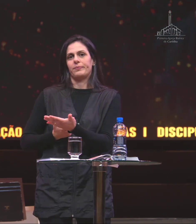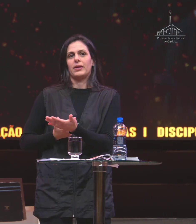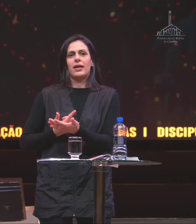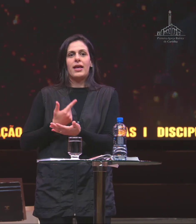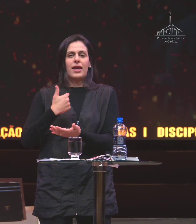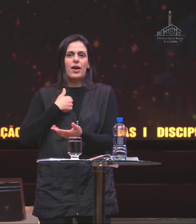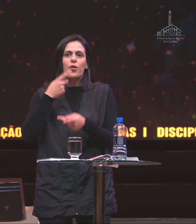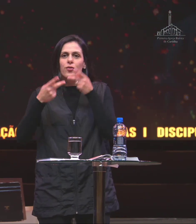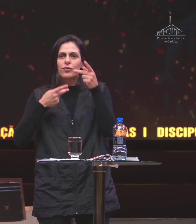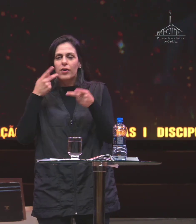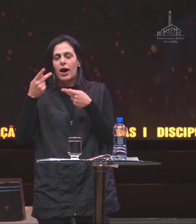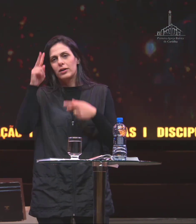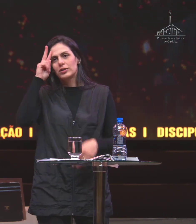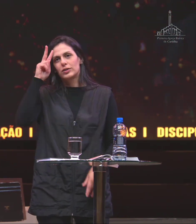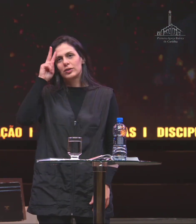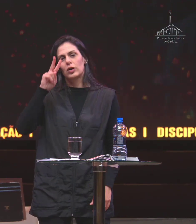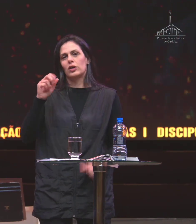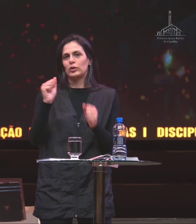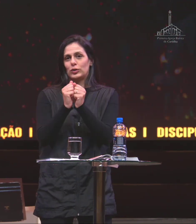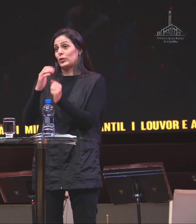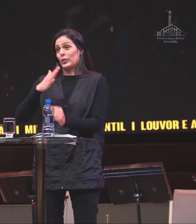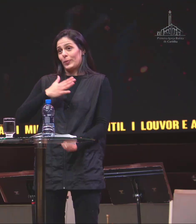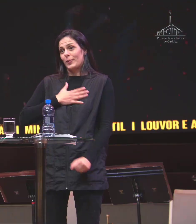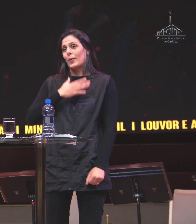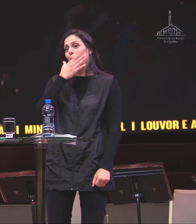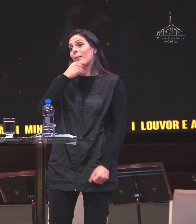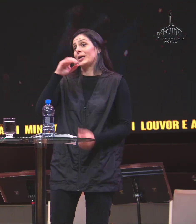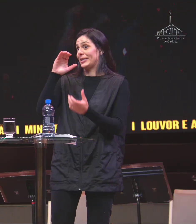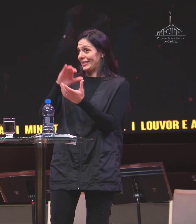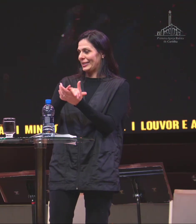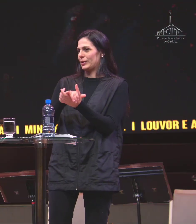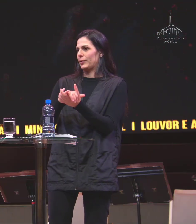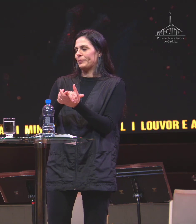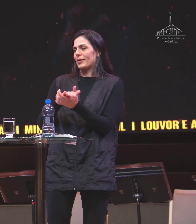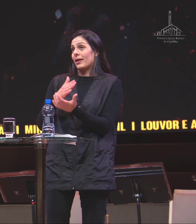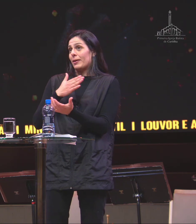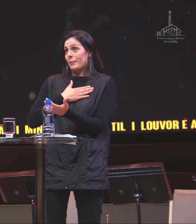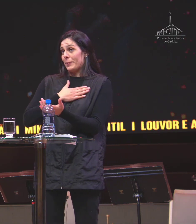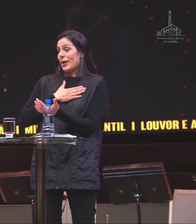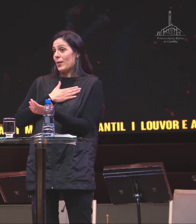Não sei escrever, né? Não lembro, minha memória é ruim. Realmente, minha memória é ruim.